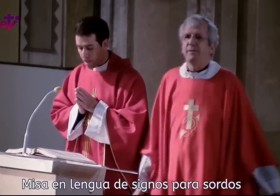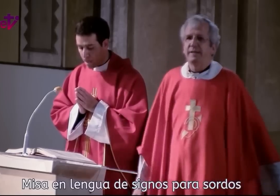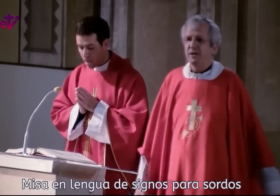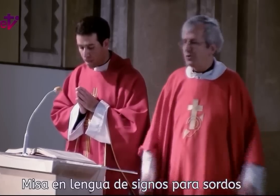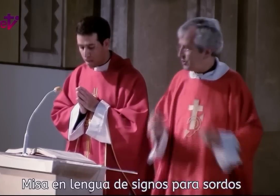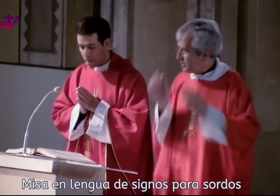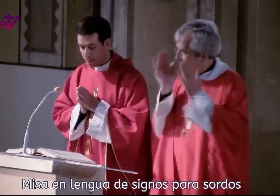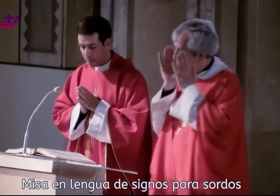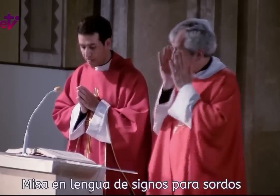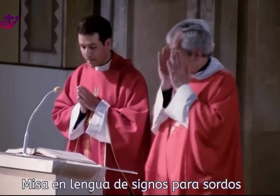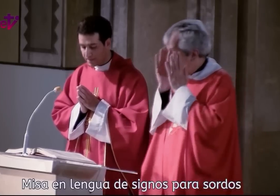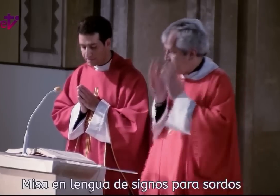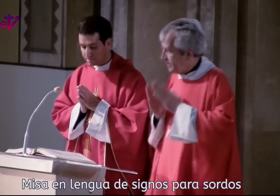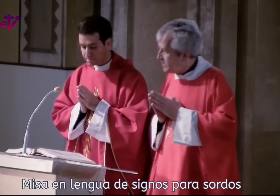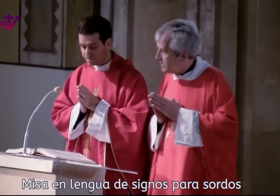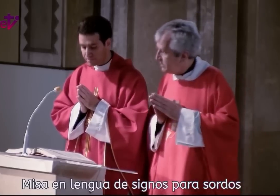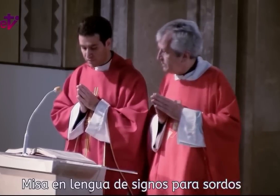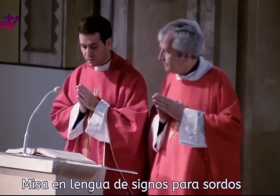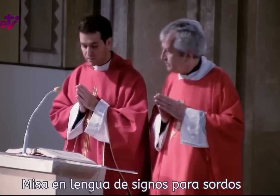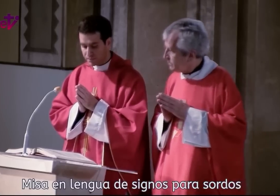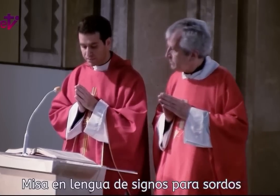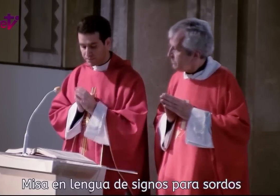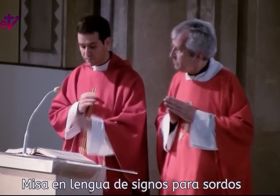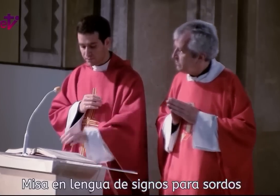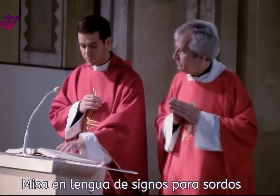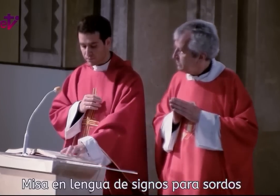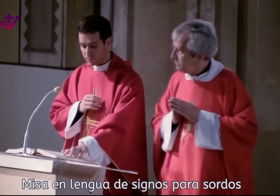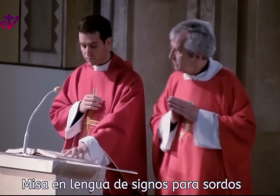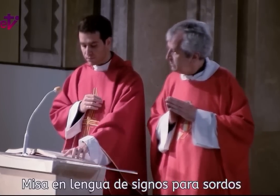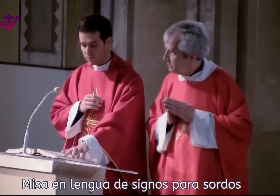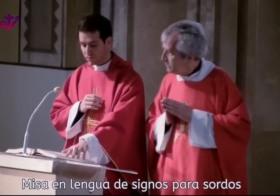Podéis levantaros, que sí,